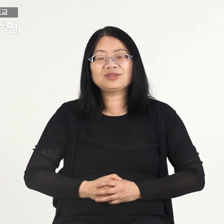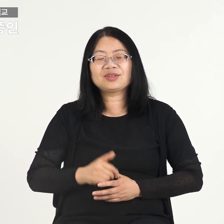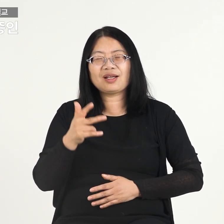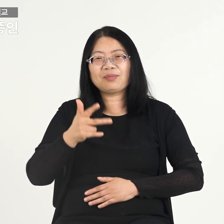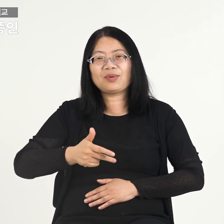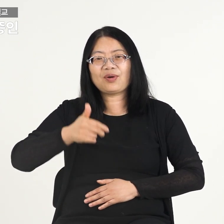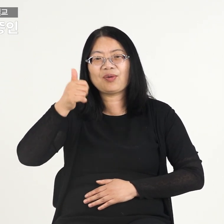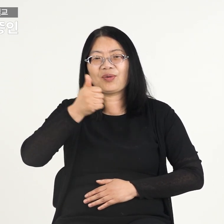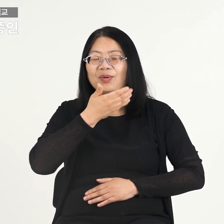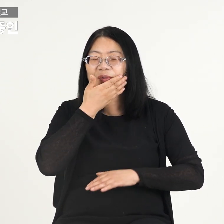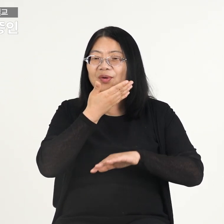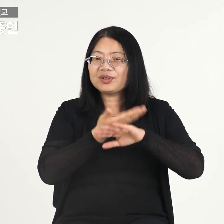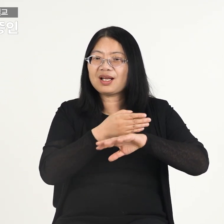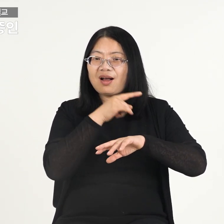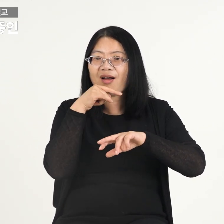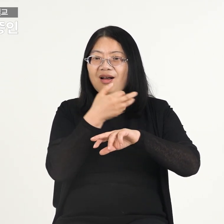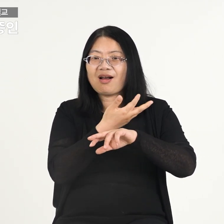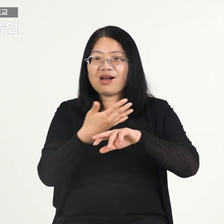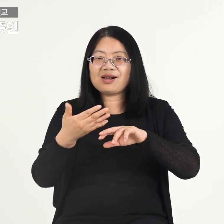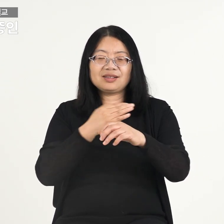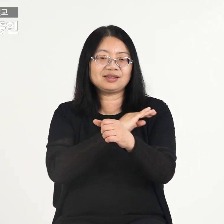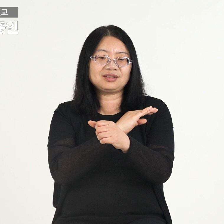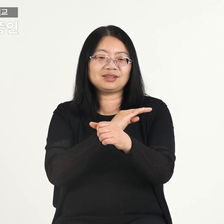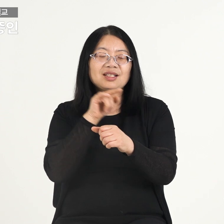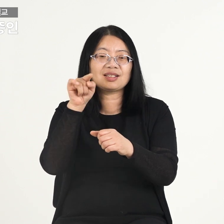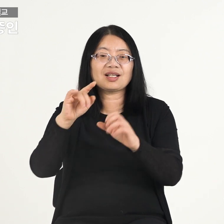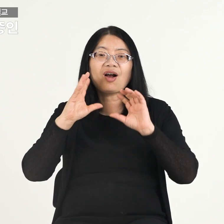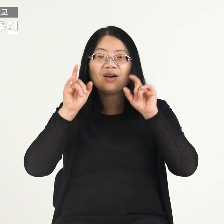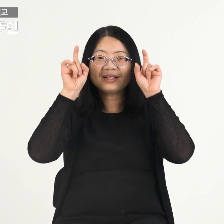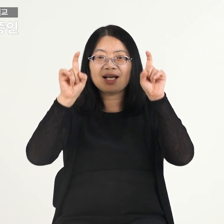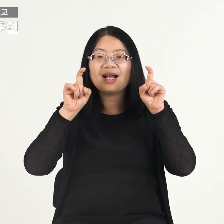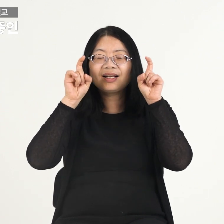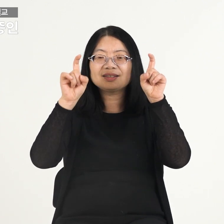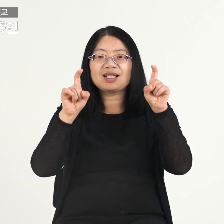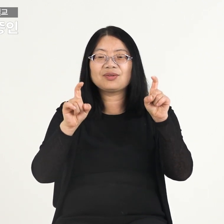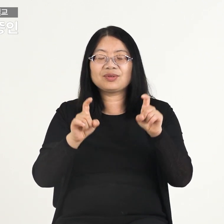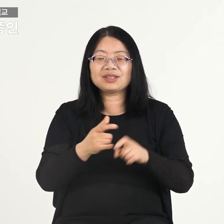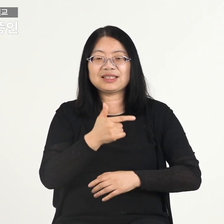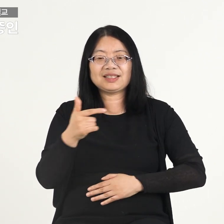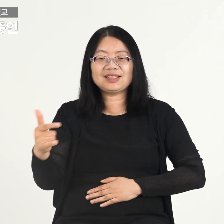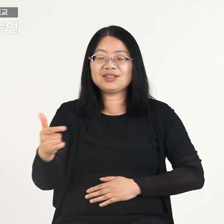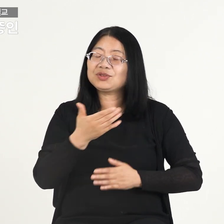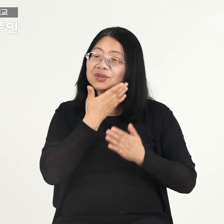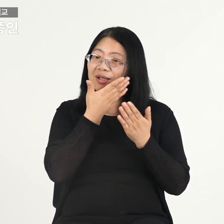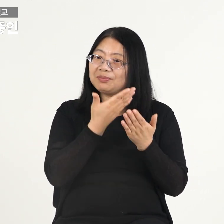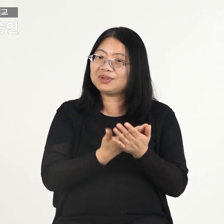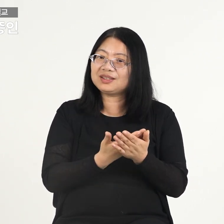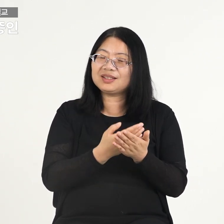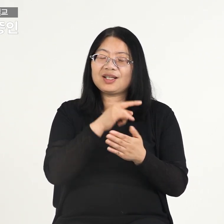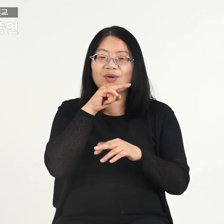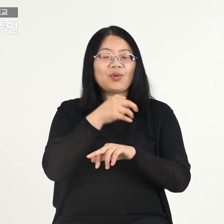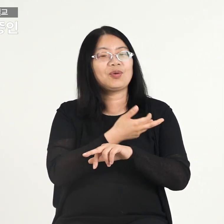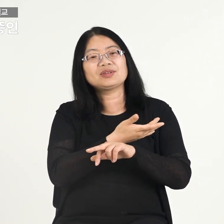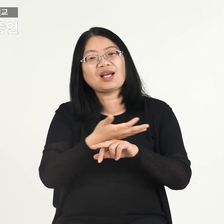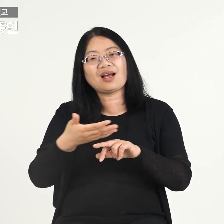믿으오. 주의 보혈 그 어린 양의 매우 귀중한